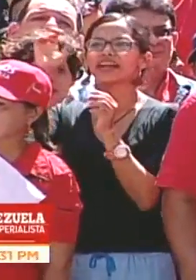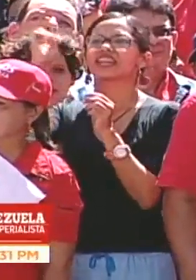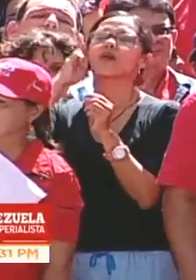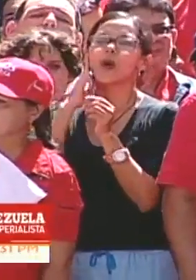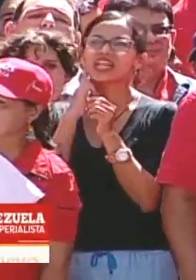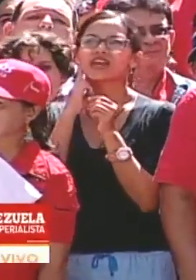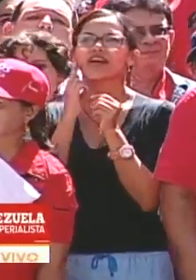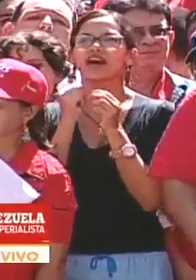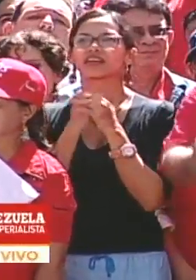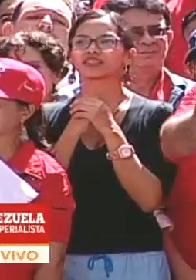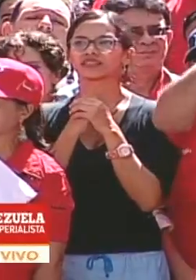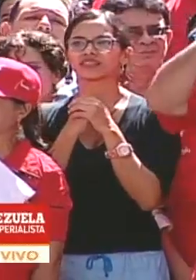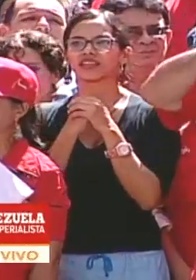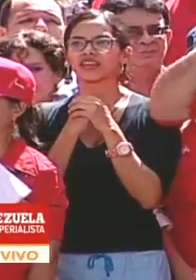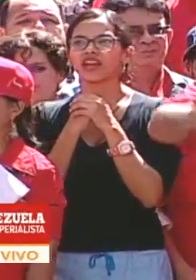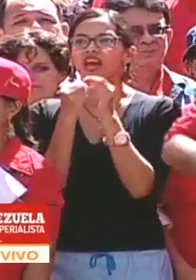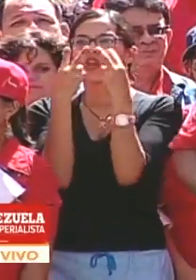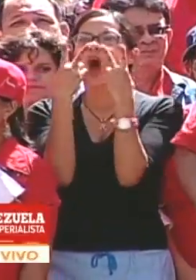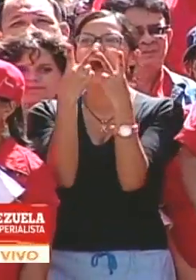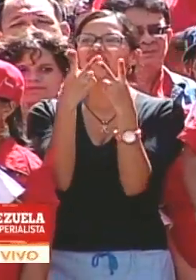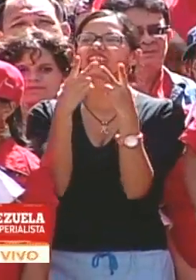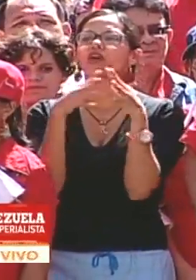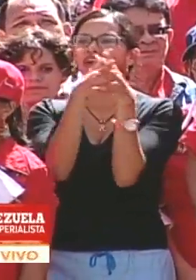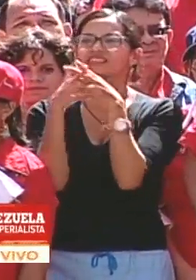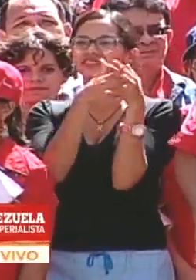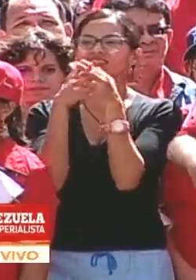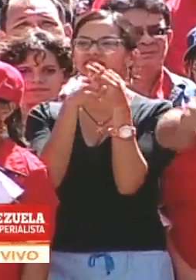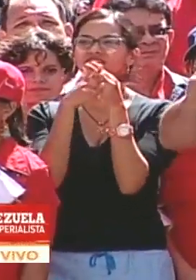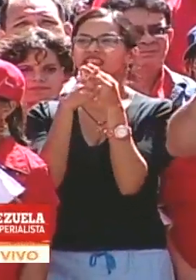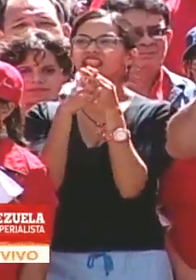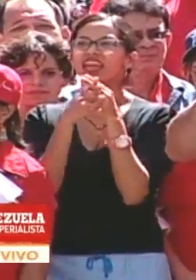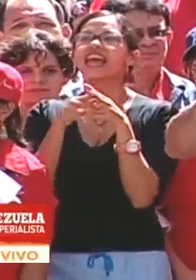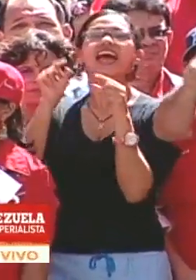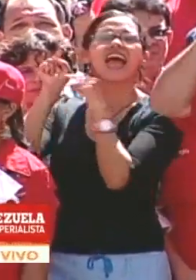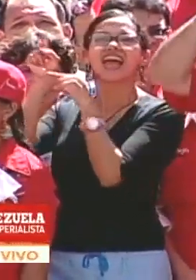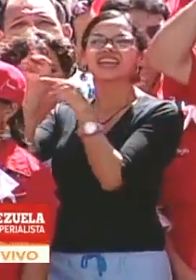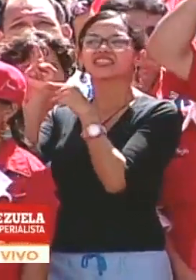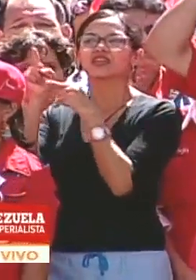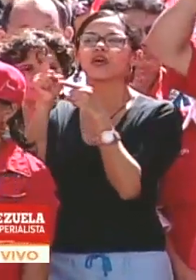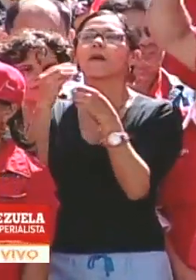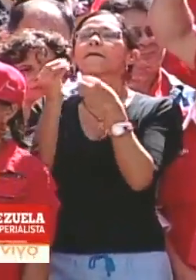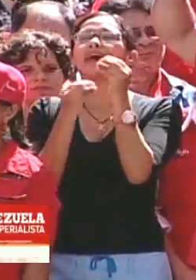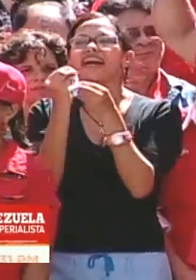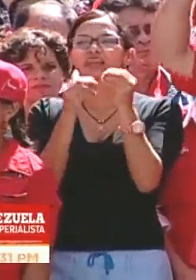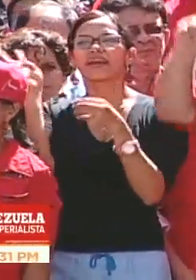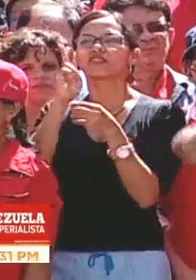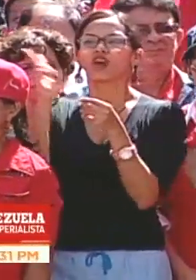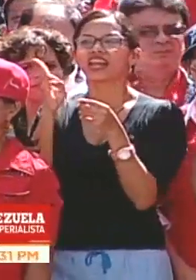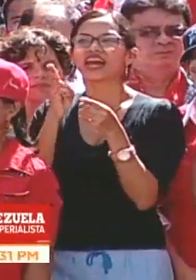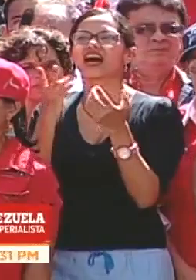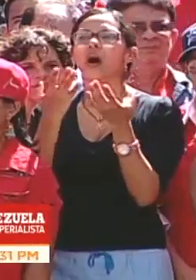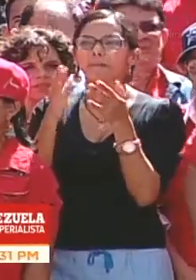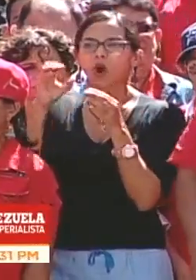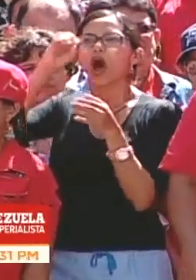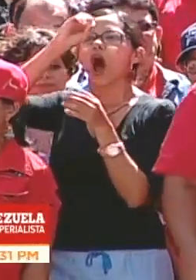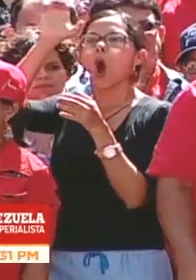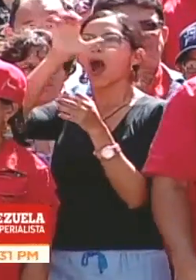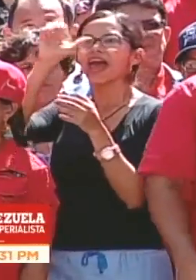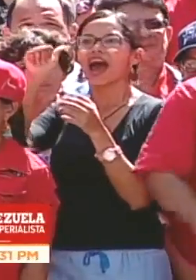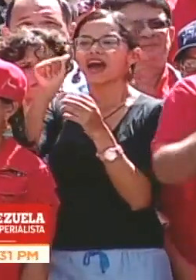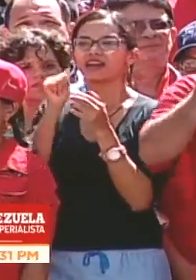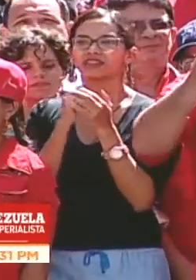Bolívar? Lo ha dicho el imperialismo, que ellos van a actuar en Venezuela por la vía de la OEA.